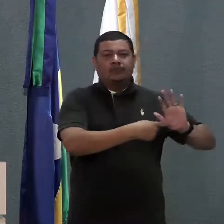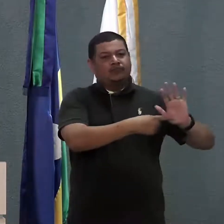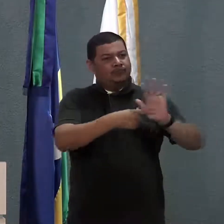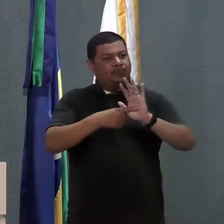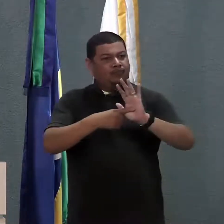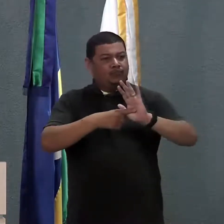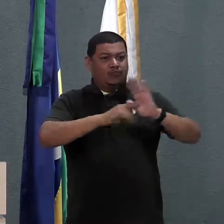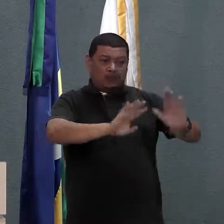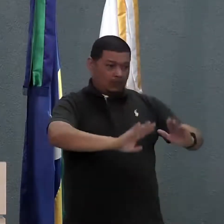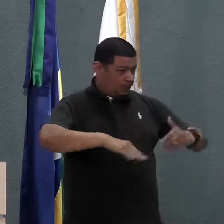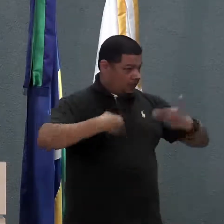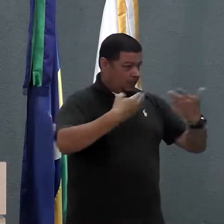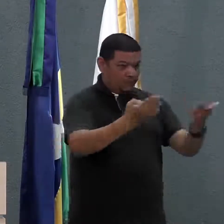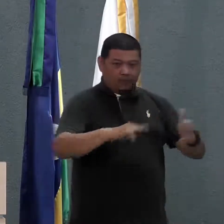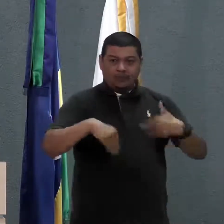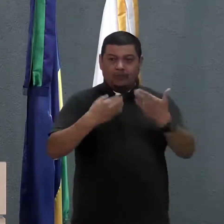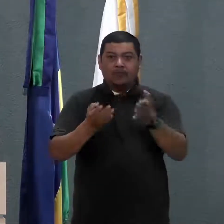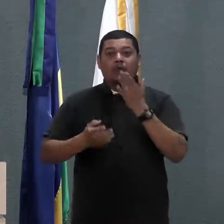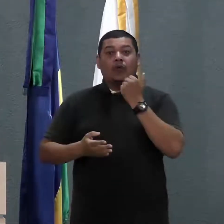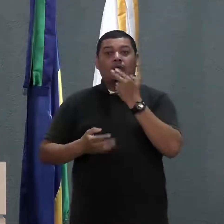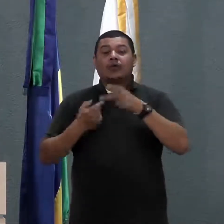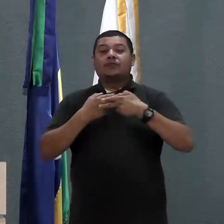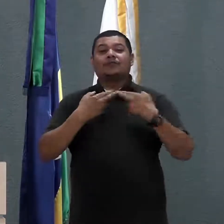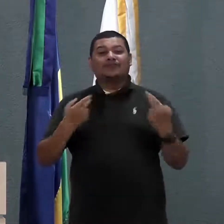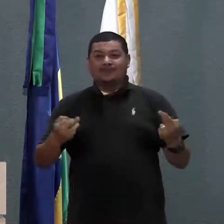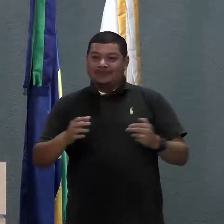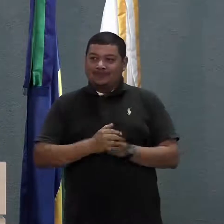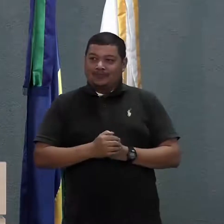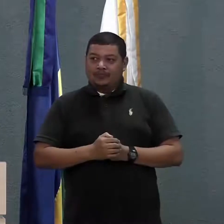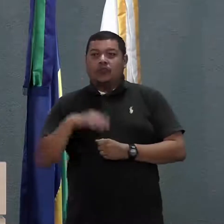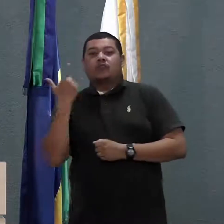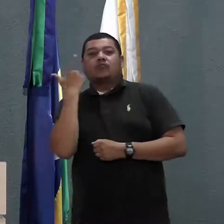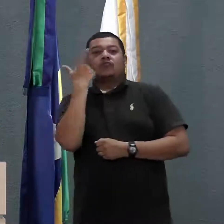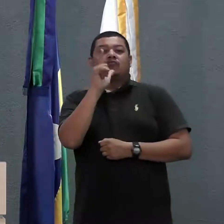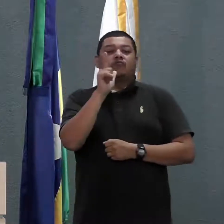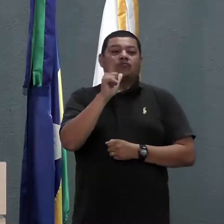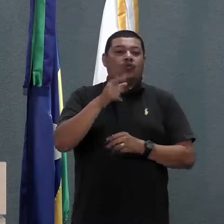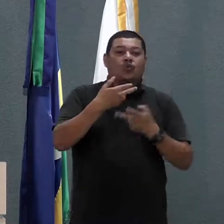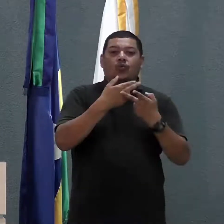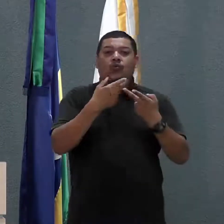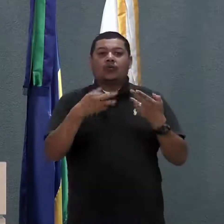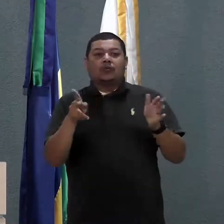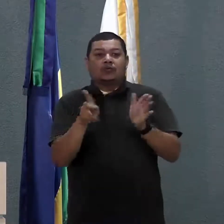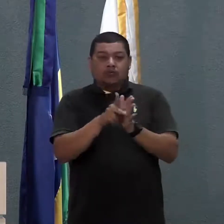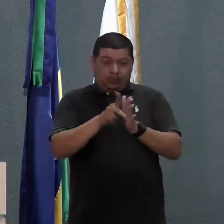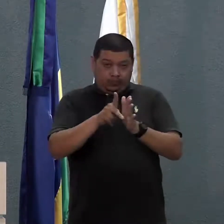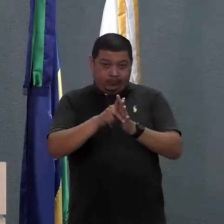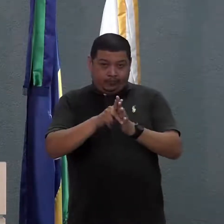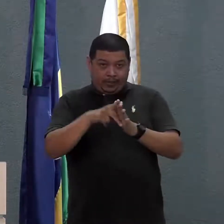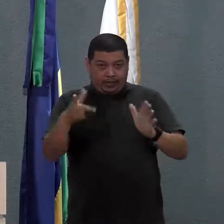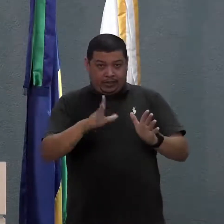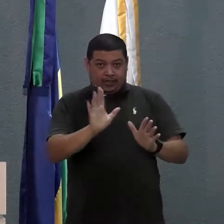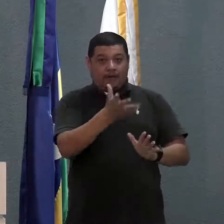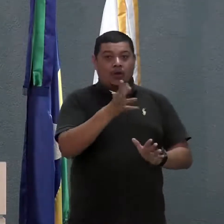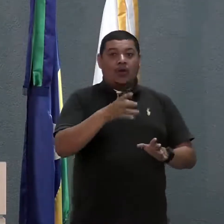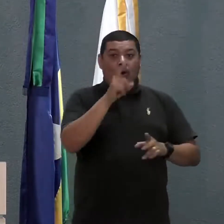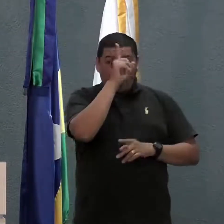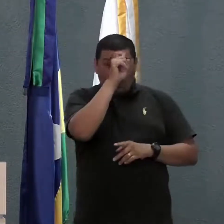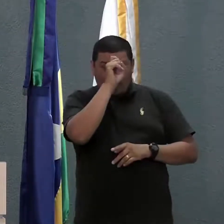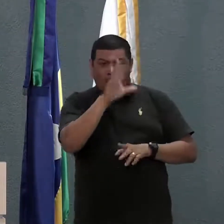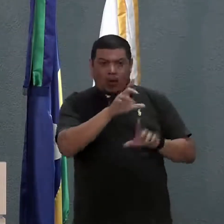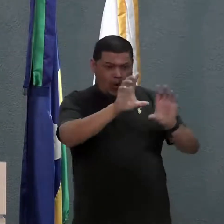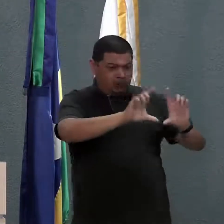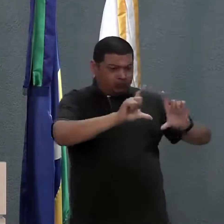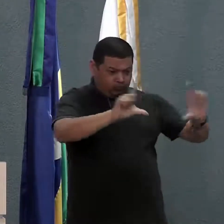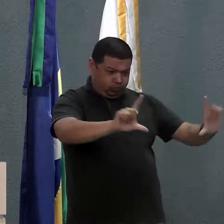de alimentos, conseguimos os materiais também para funcionamento dos primeiros respiradores do hospital de campanha.